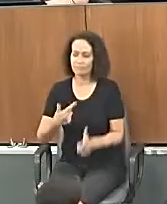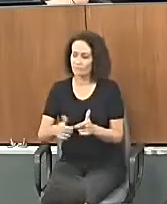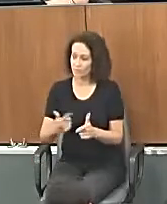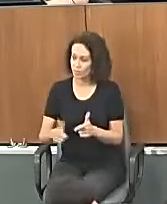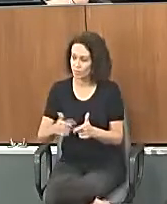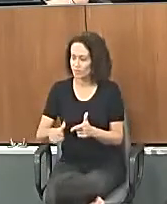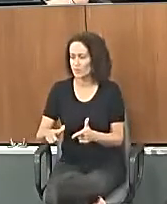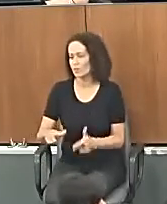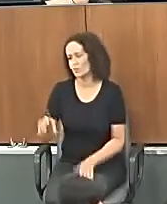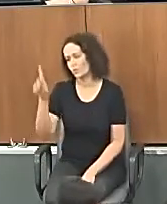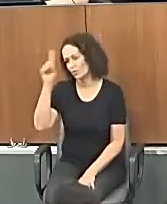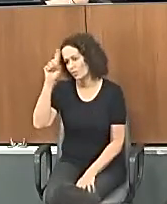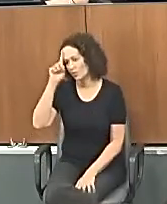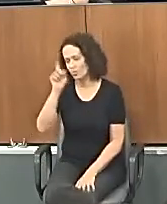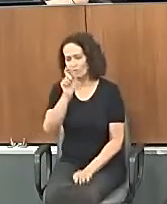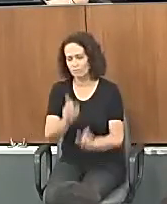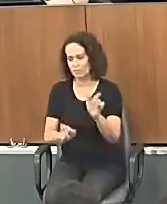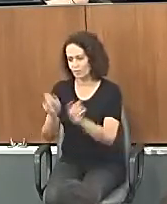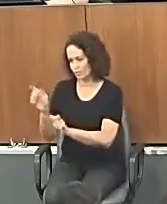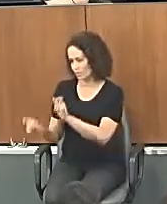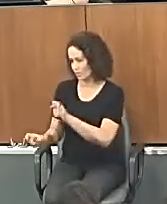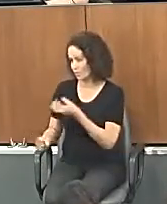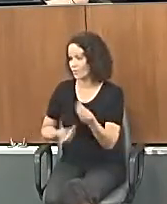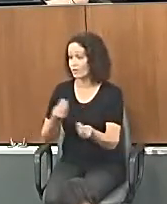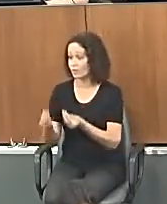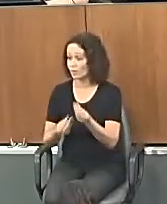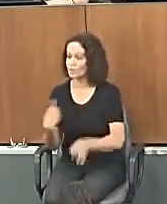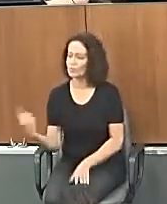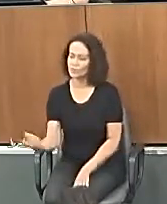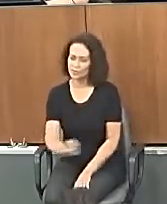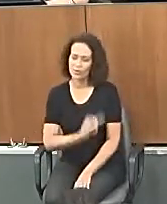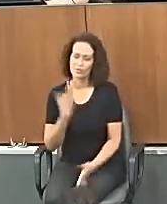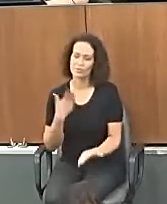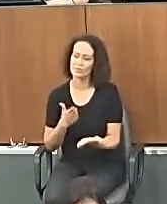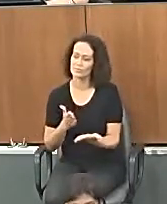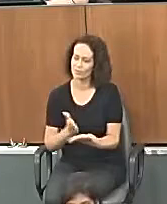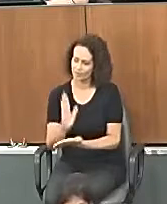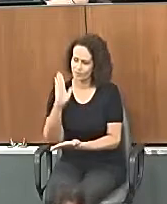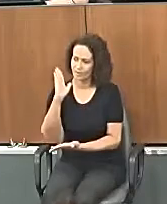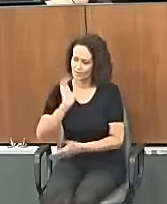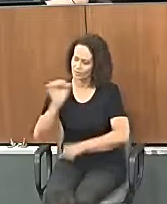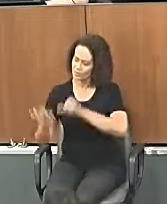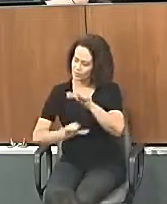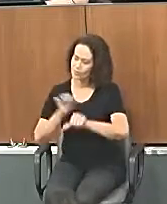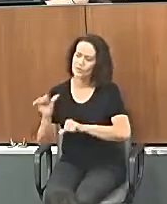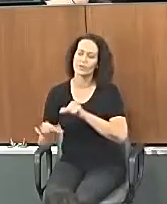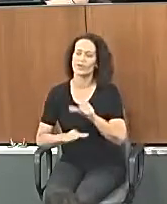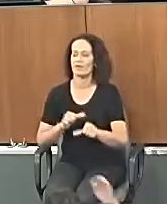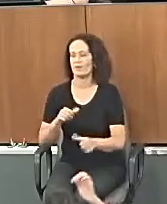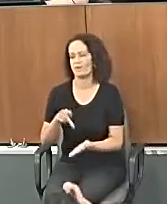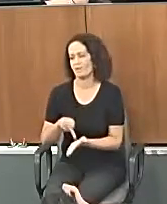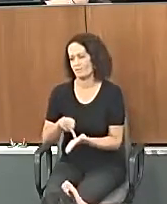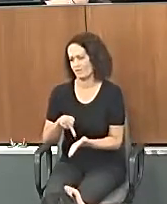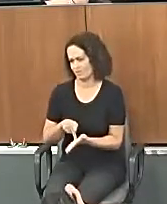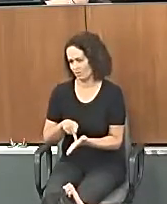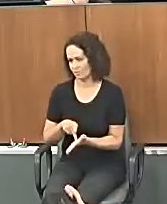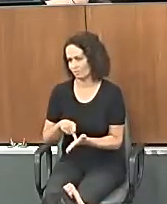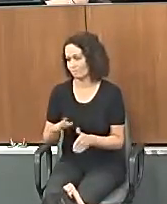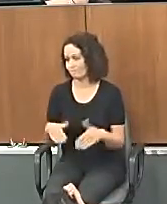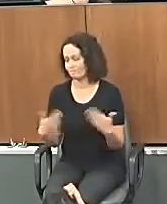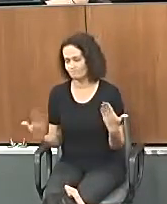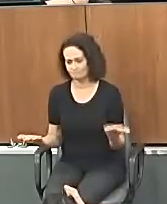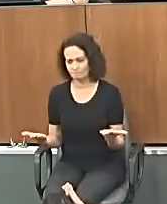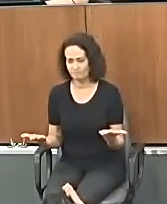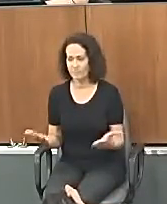pessoas e qual a forma que nós vamos atingir para que possamos mudar essa realidade então